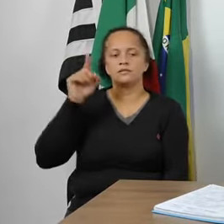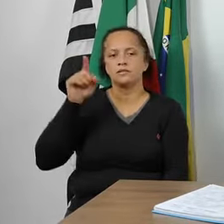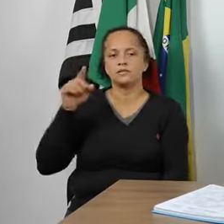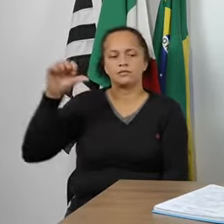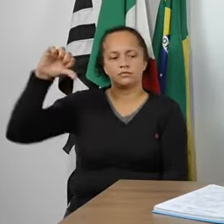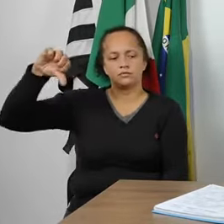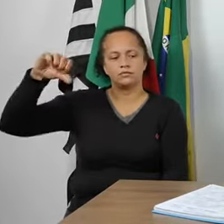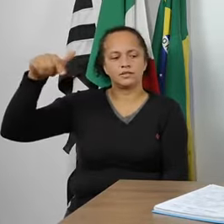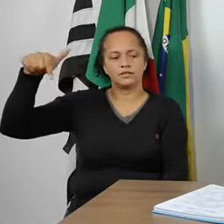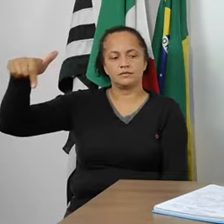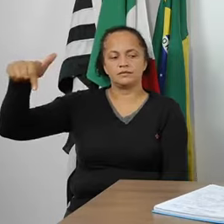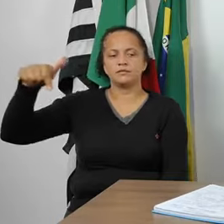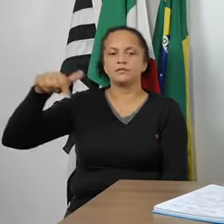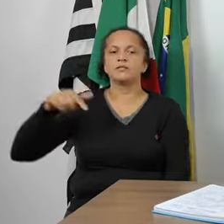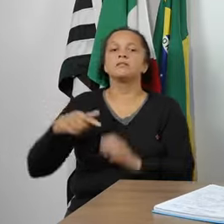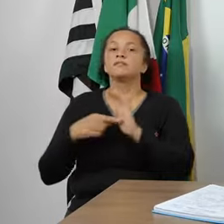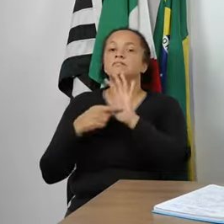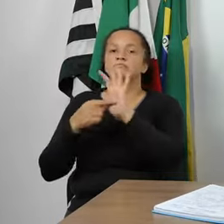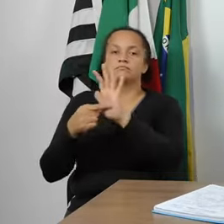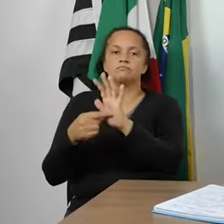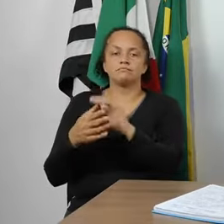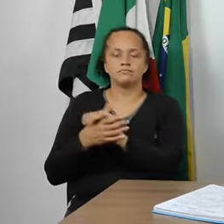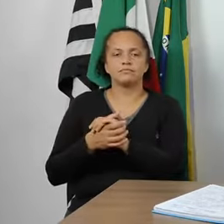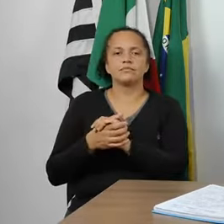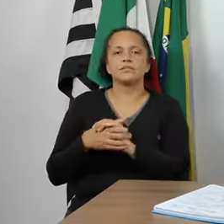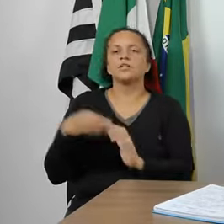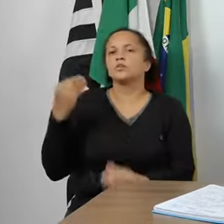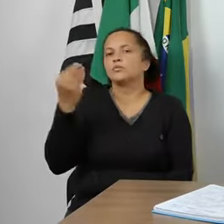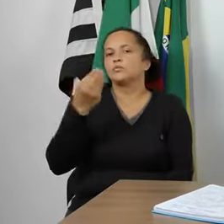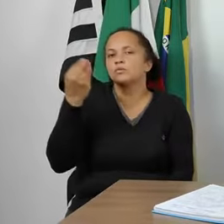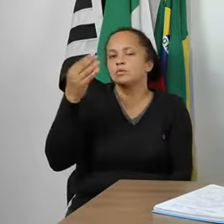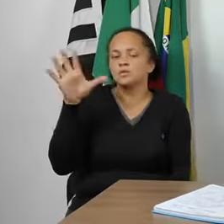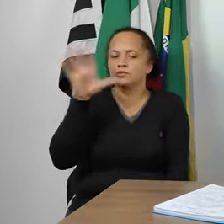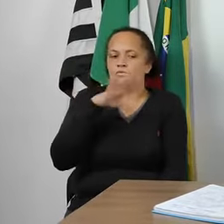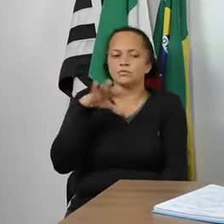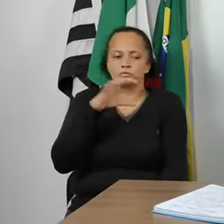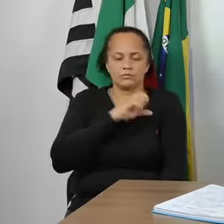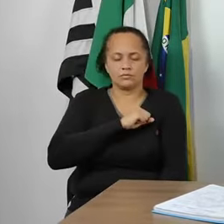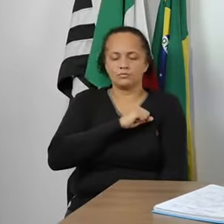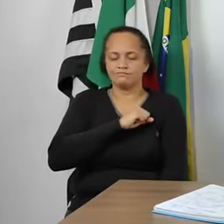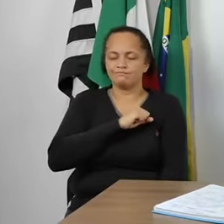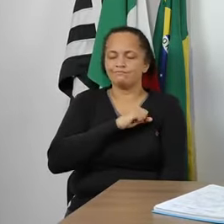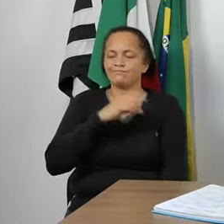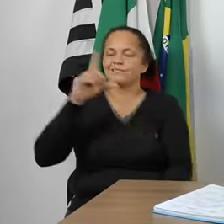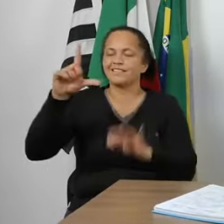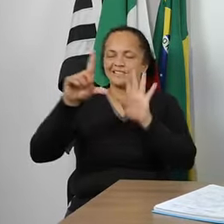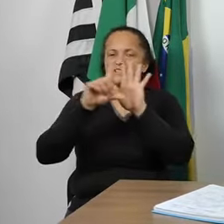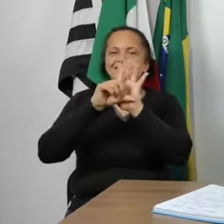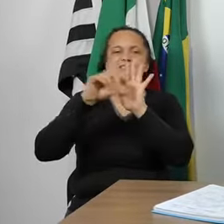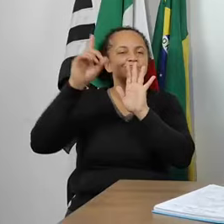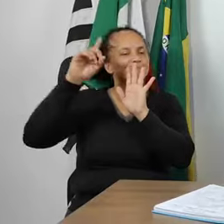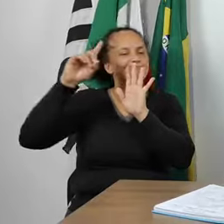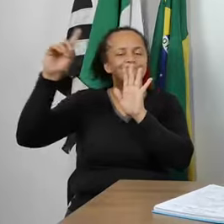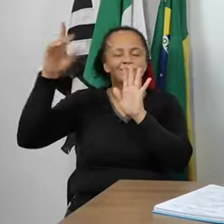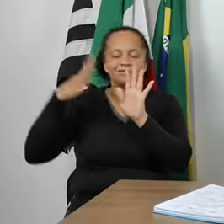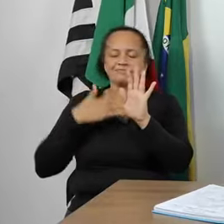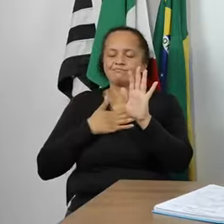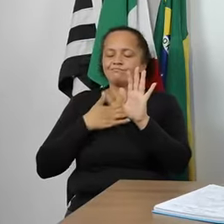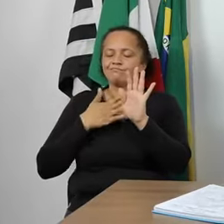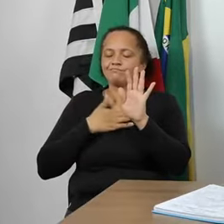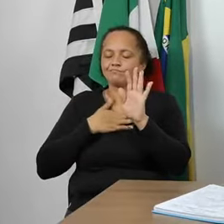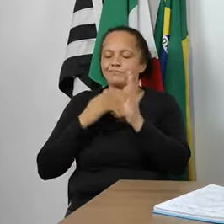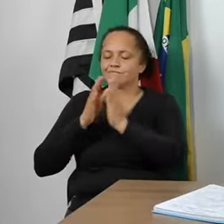tua lei, é a minha meditação todos os dias. É